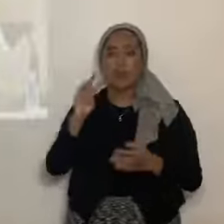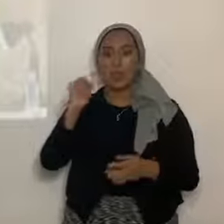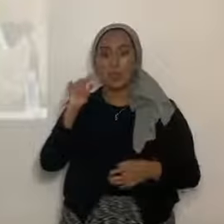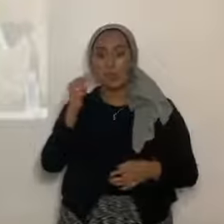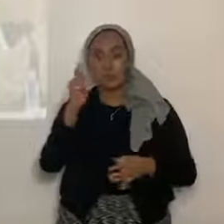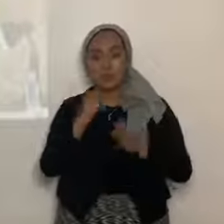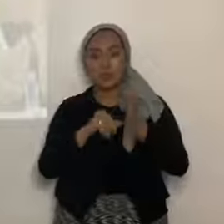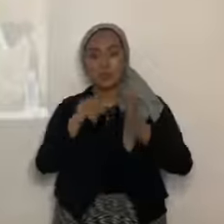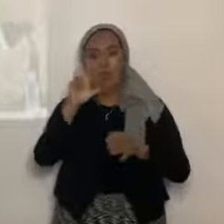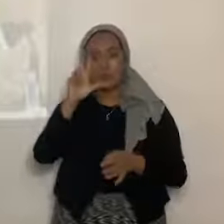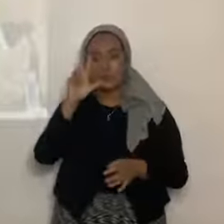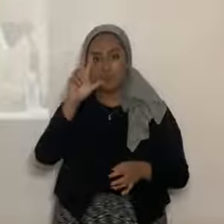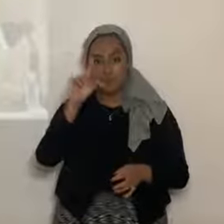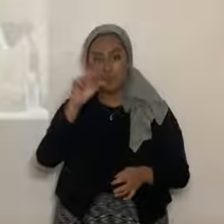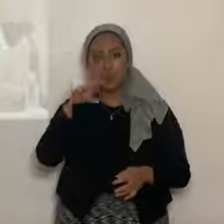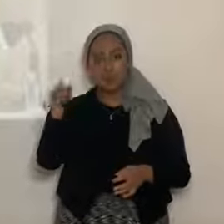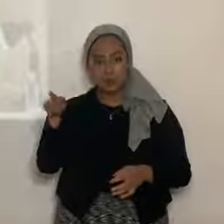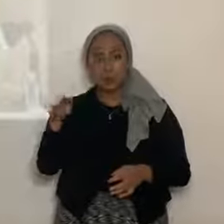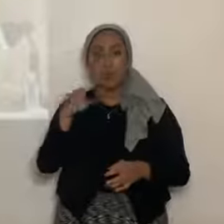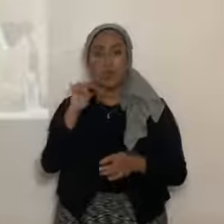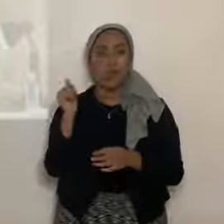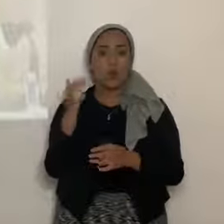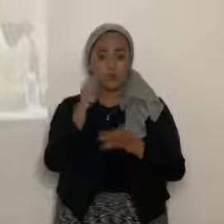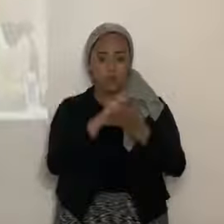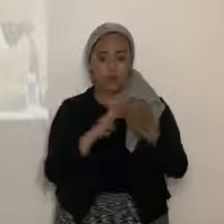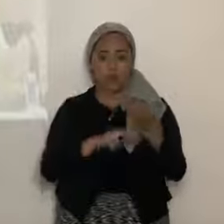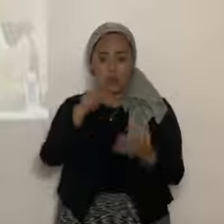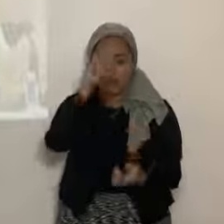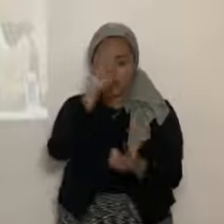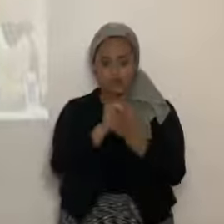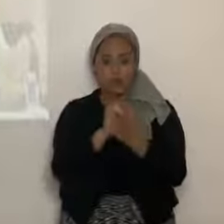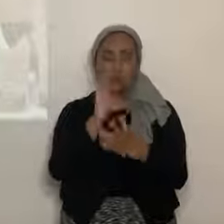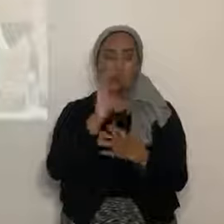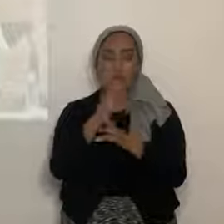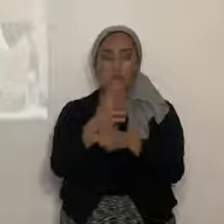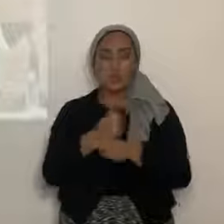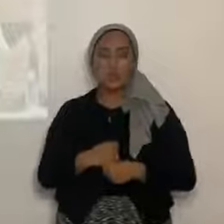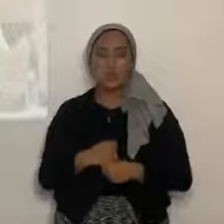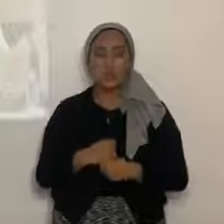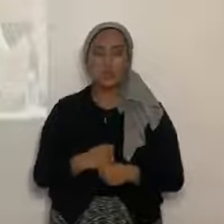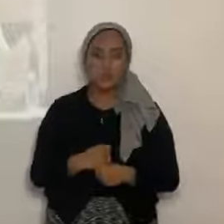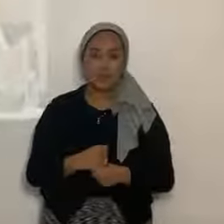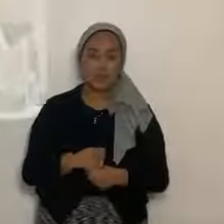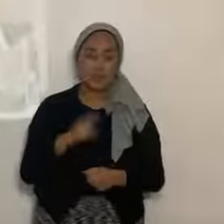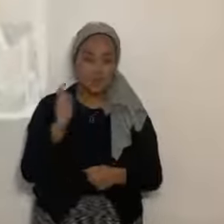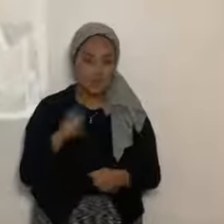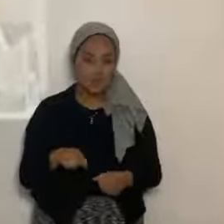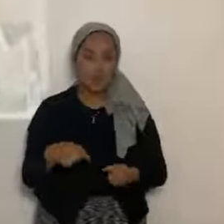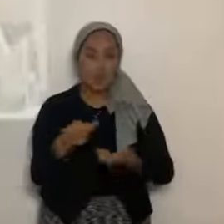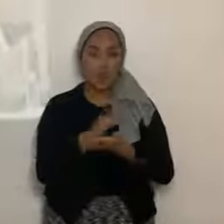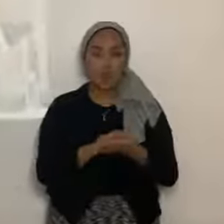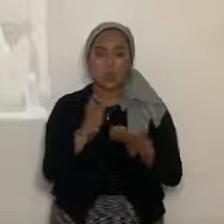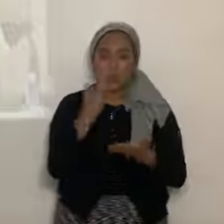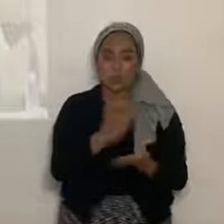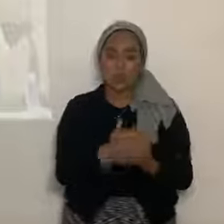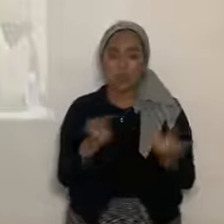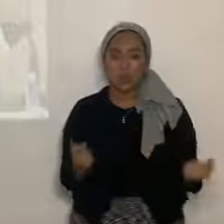Y todo lo que pidieres en oración creyendo, lo recibiréis. Entonces ser santos, dejar de pecar, dejar de murmurar, dejar